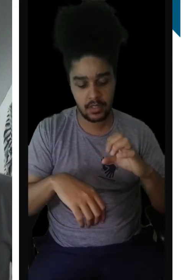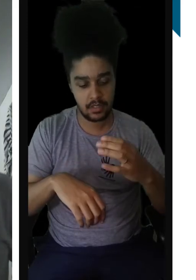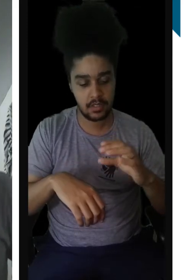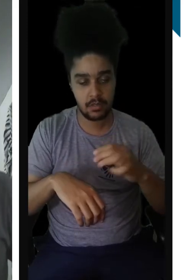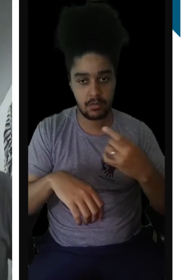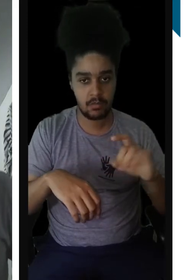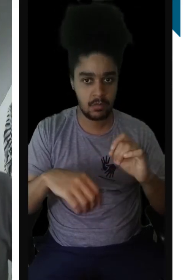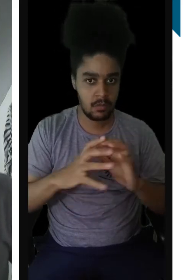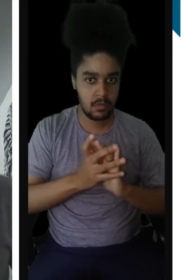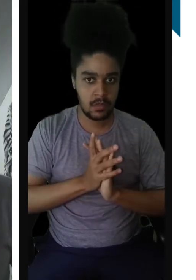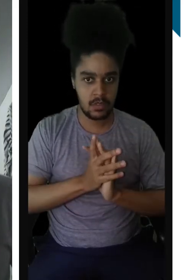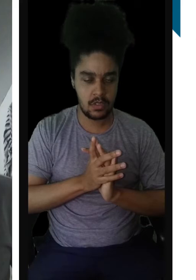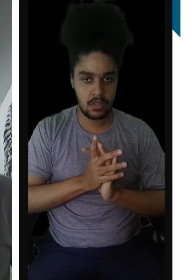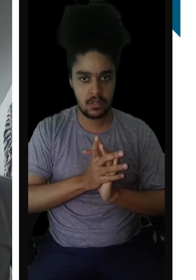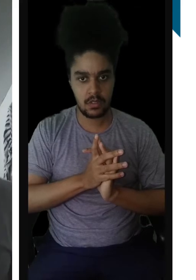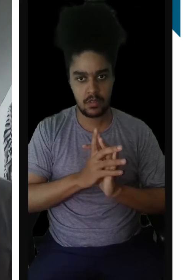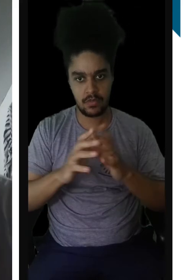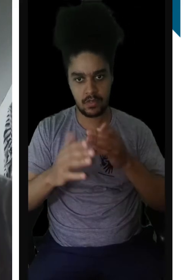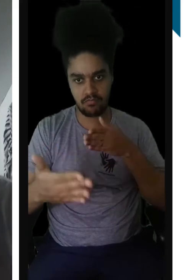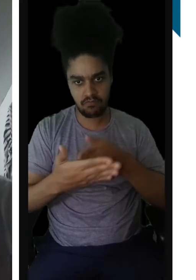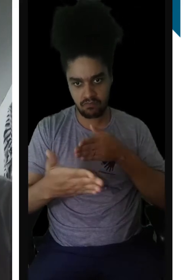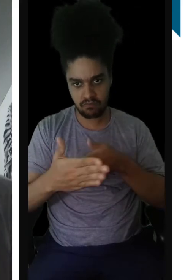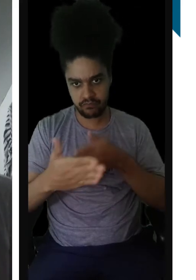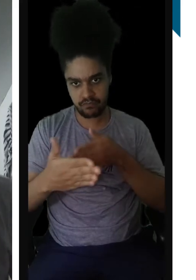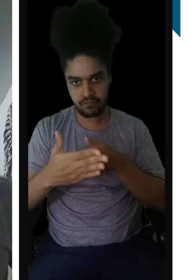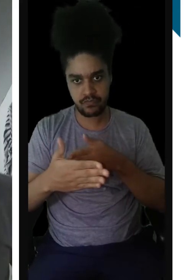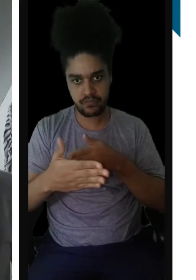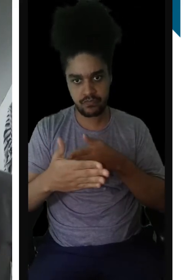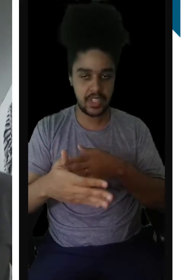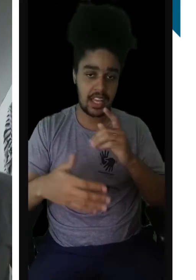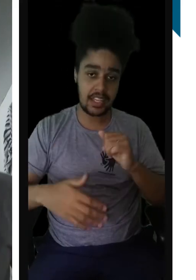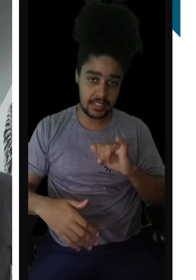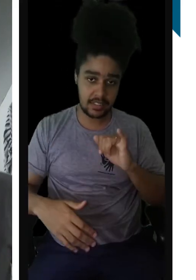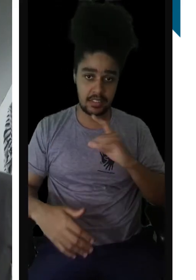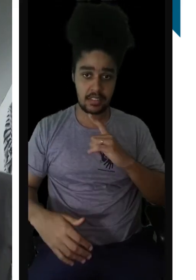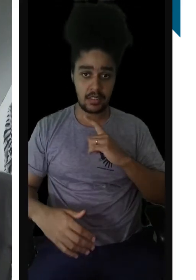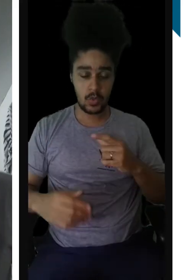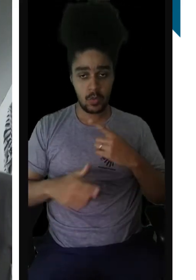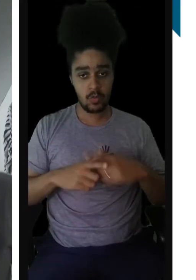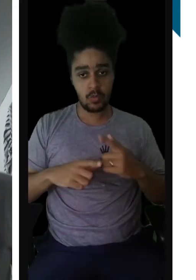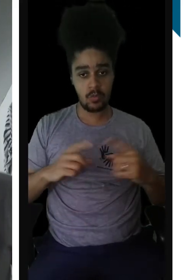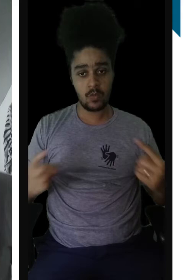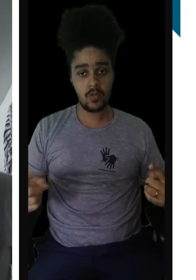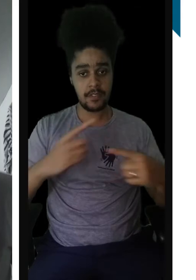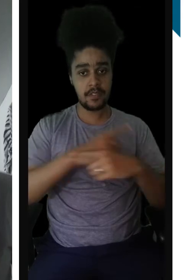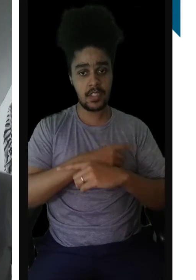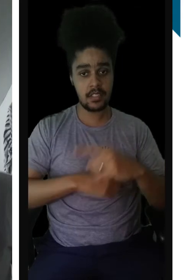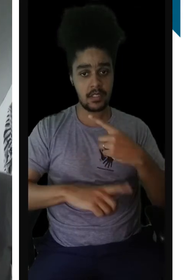É quando você tem a convecção interrompida, né? E aí você vai ter o problema da inversão